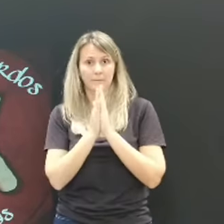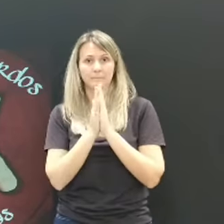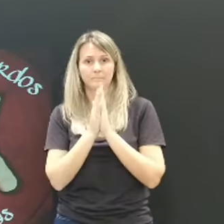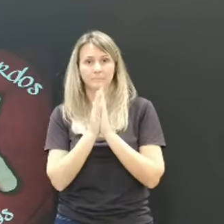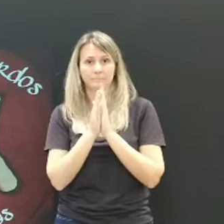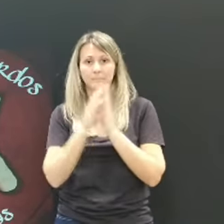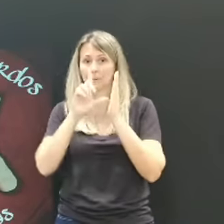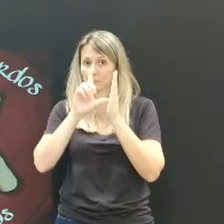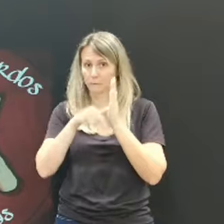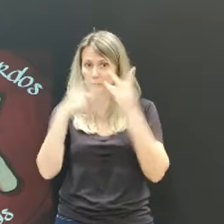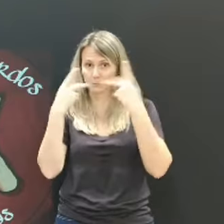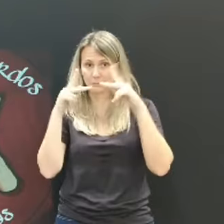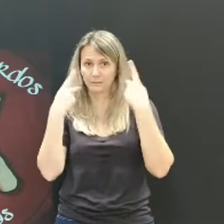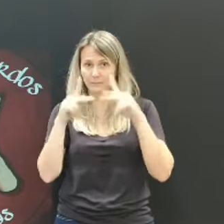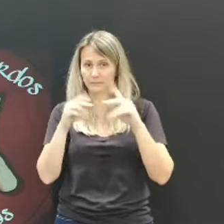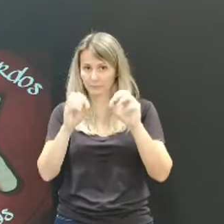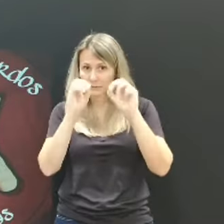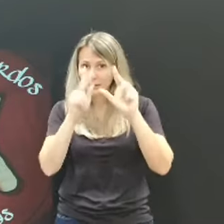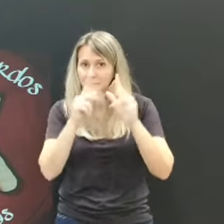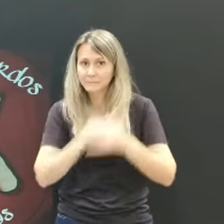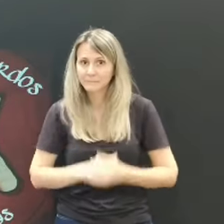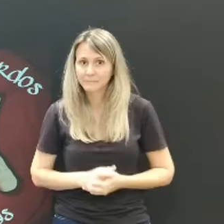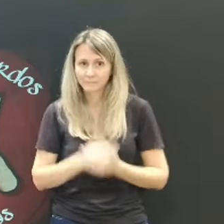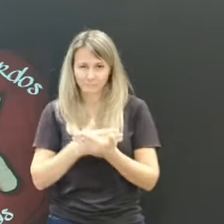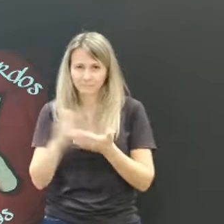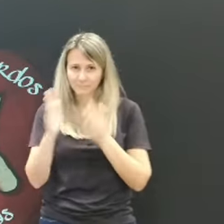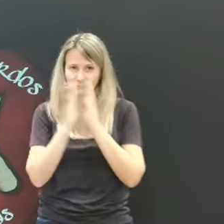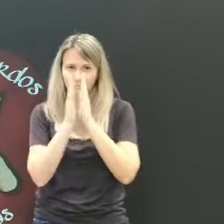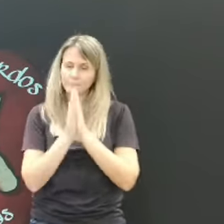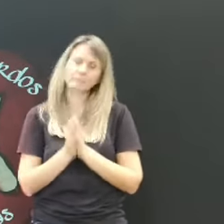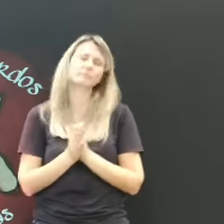para ti. E nessa hora nós vamos orar ao Senhor. Amém?